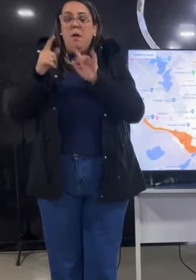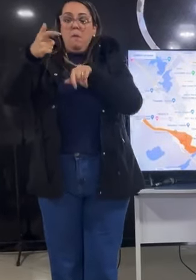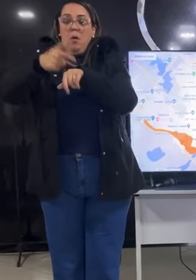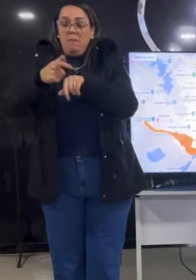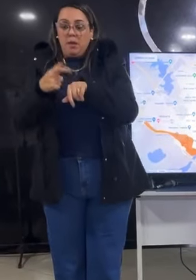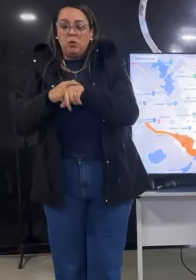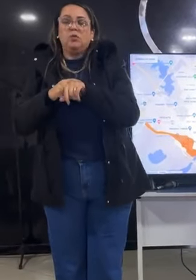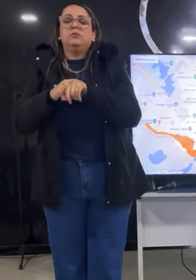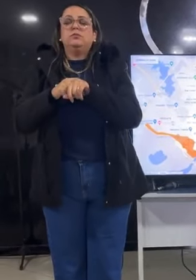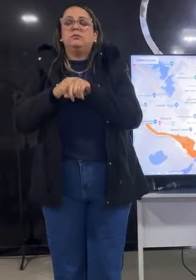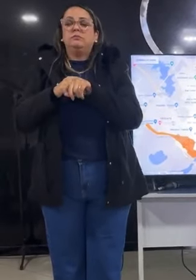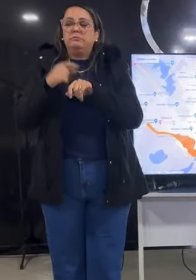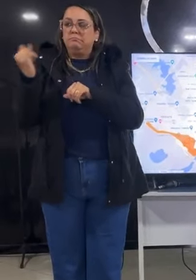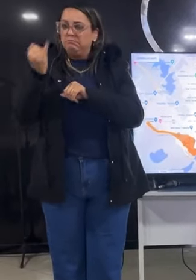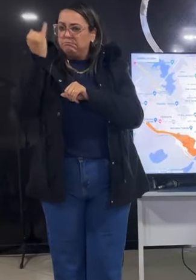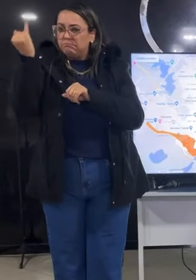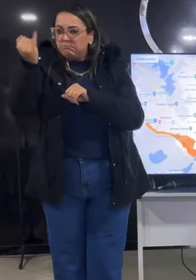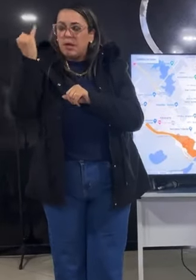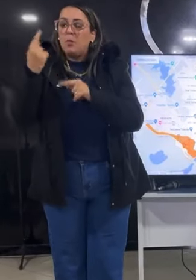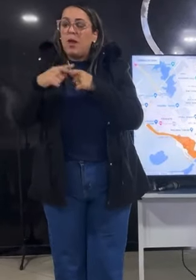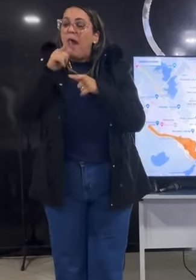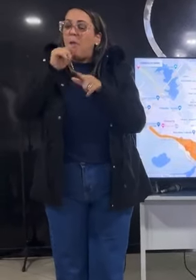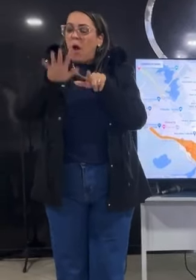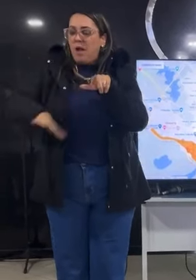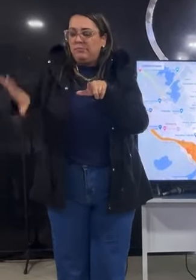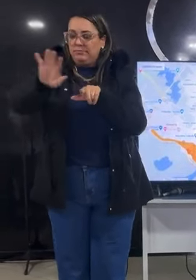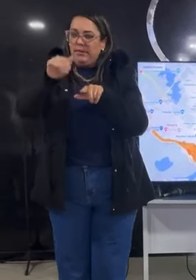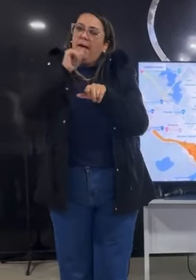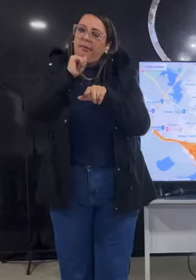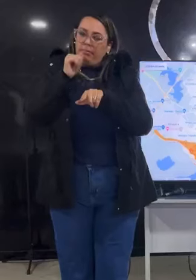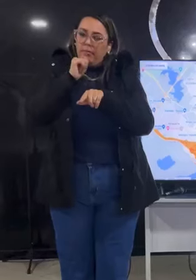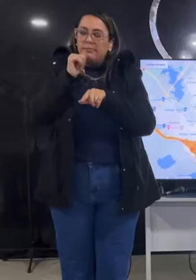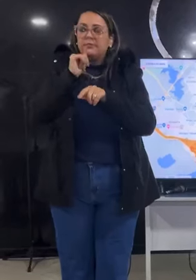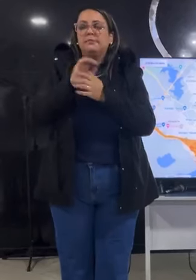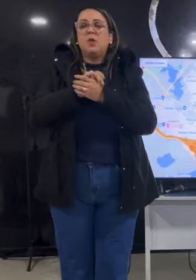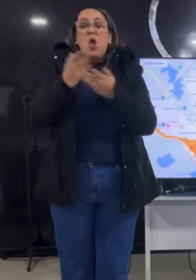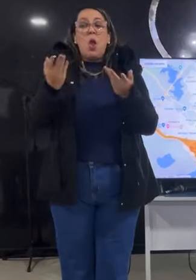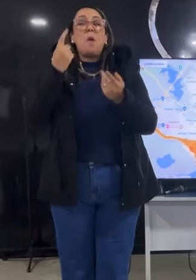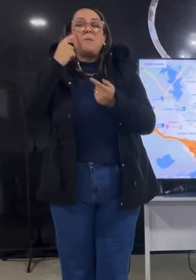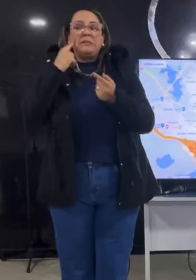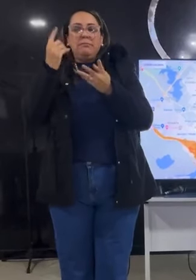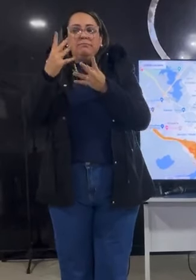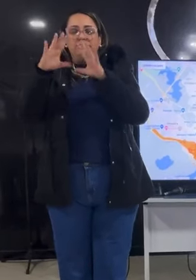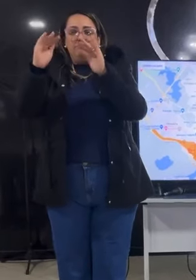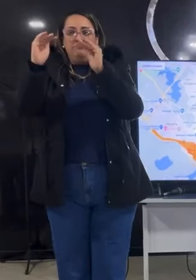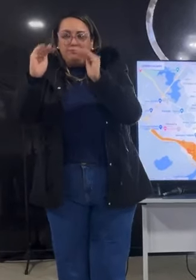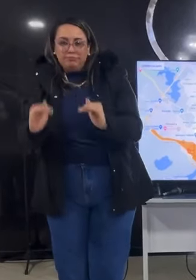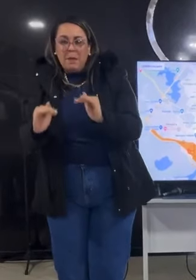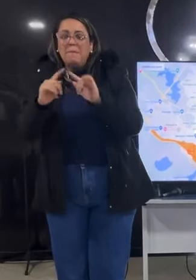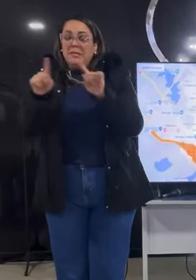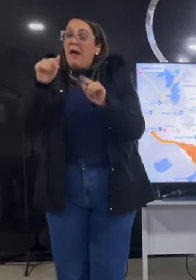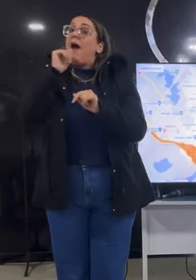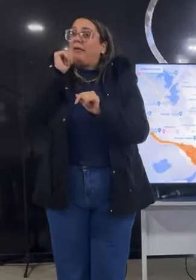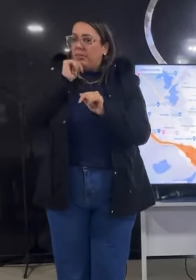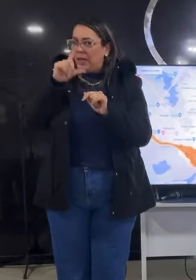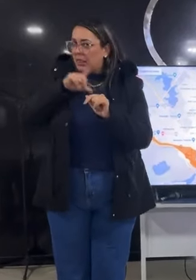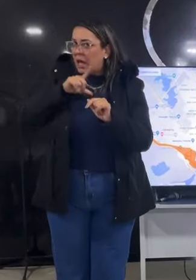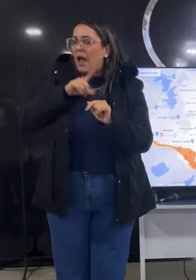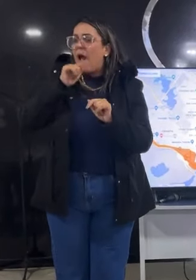ainda tá né com essas áreas com água Hoje eu tive lá ainda eu ao Achei que tinha menos achei que já tinha vazado um pouco mais de água no Laranjal ainda